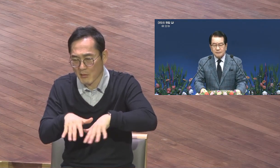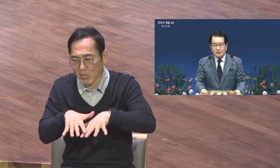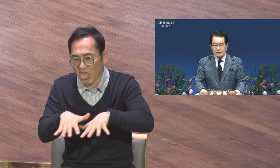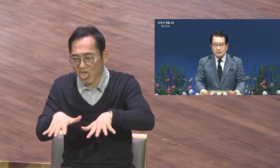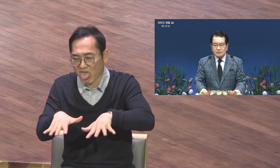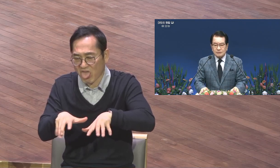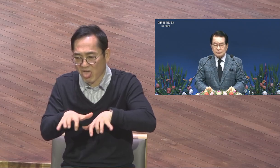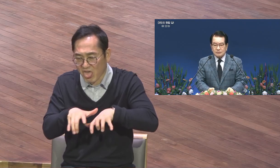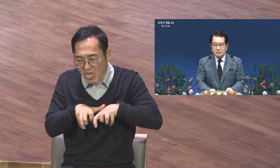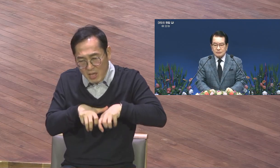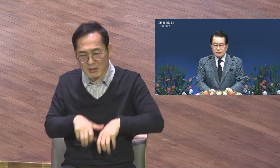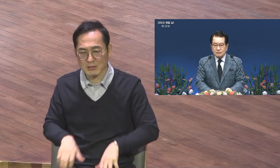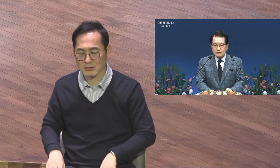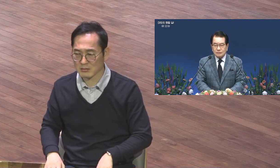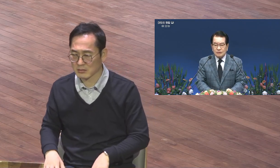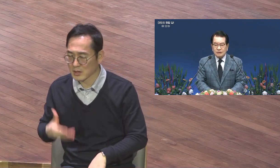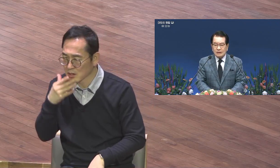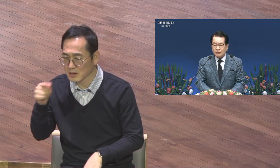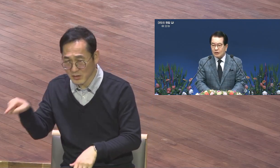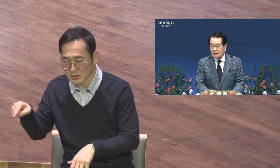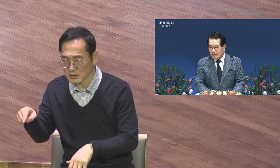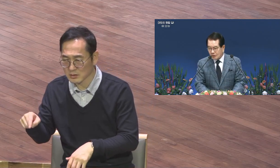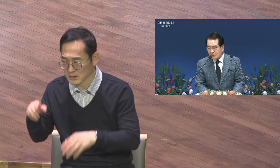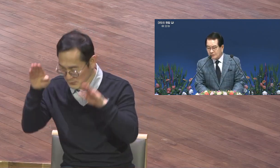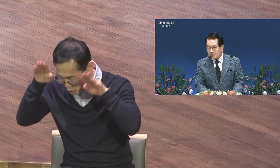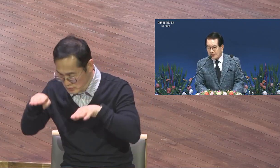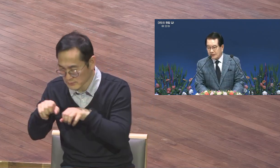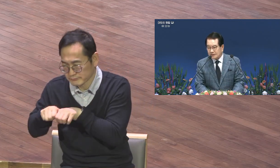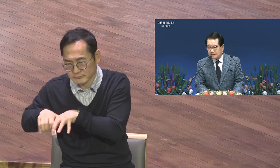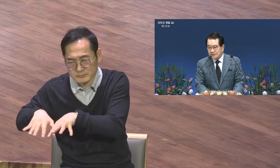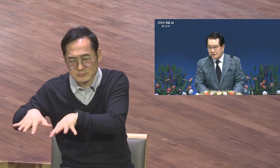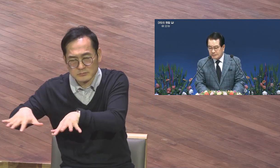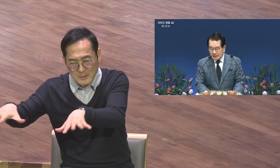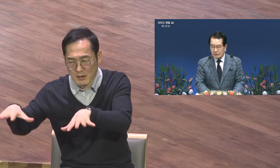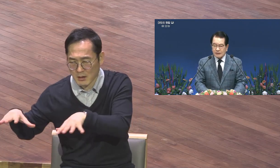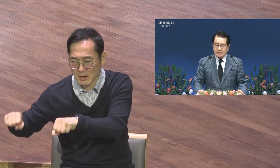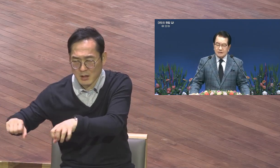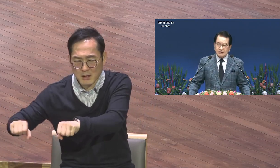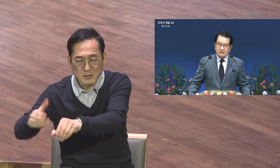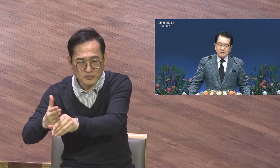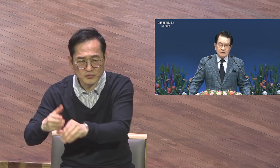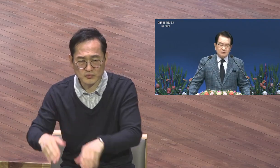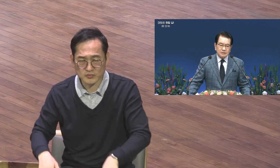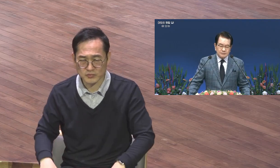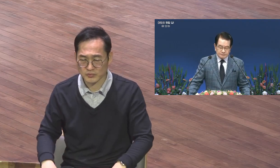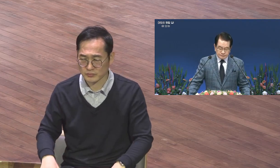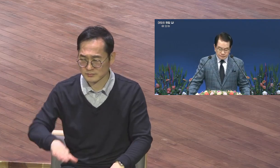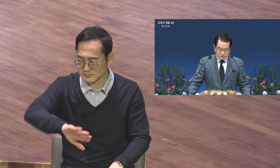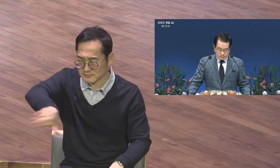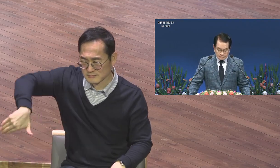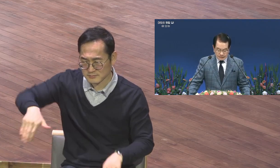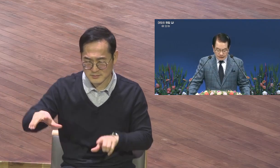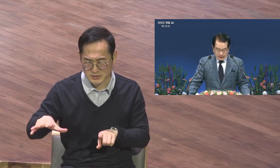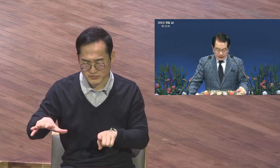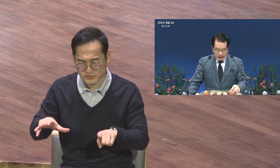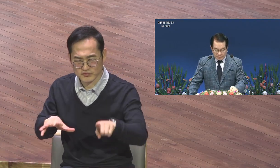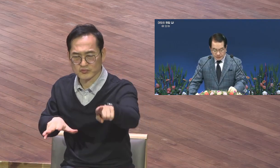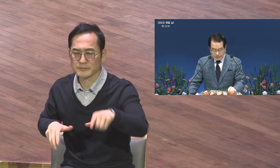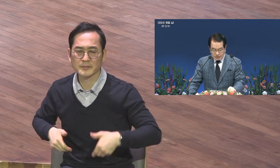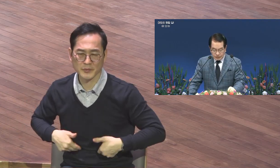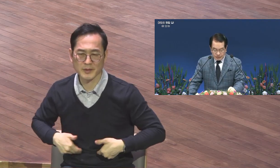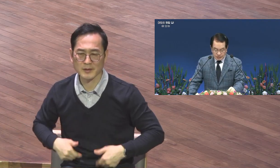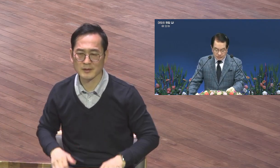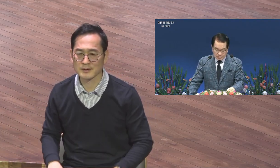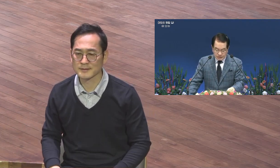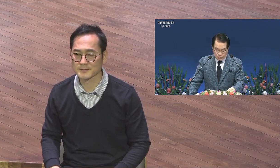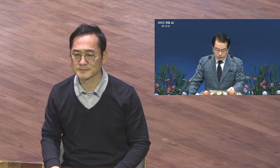시대적 흐름을 우리 예언교회가 바꿔야 됩니다. 바꿔야 돼. 시대적 흐름을